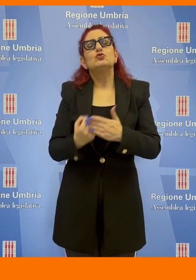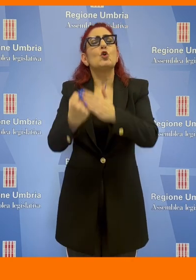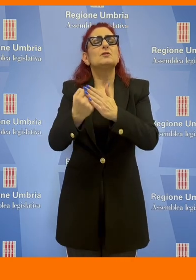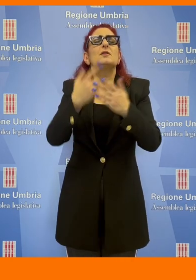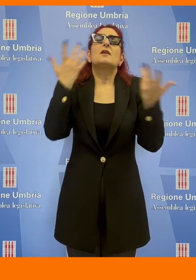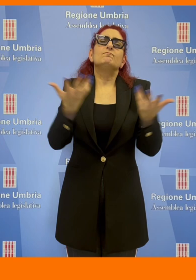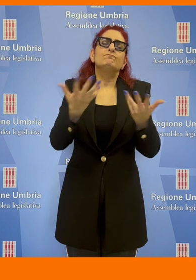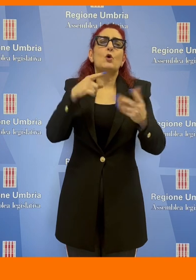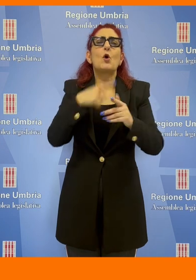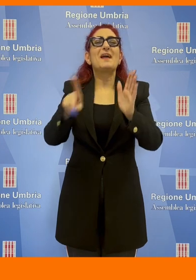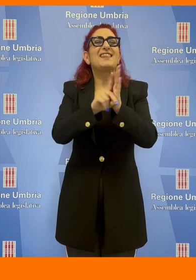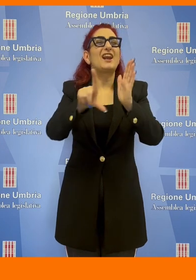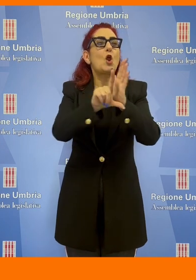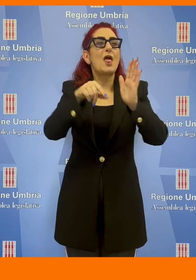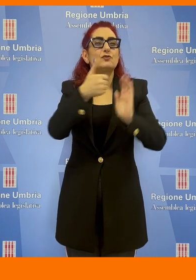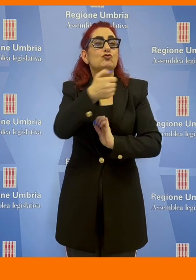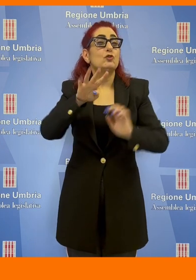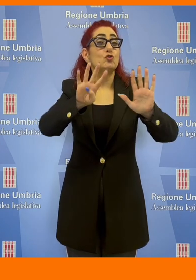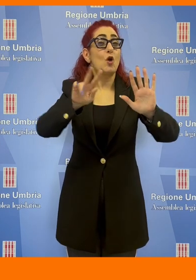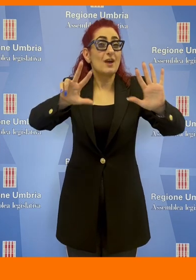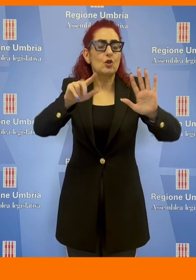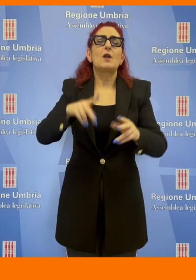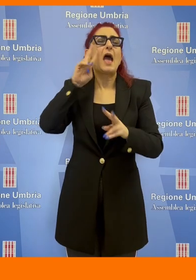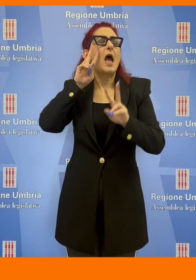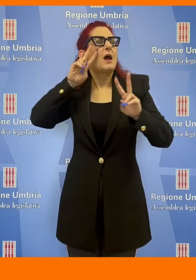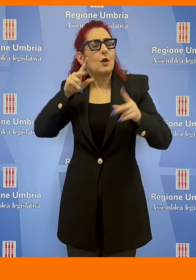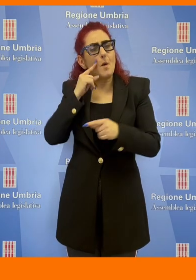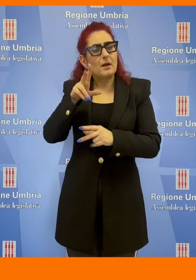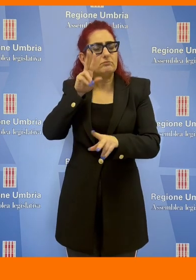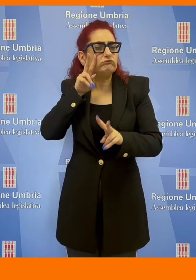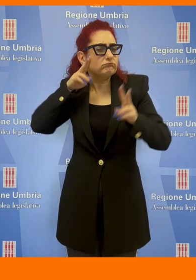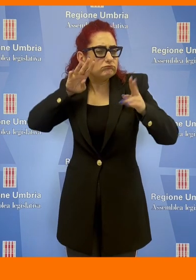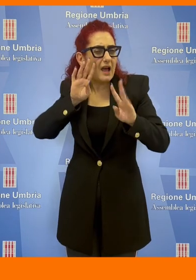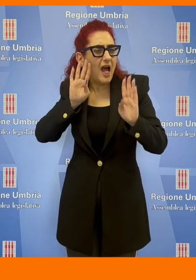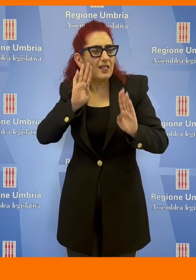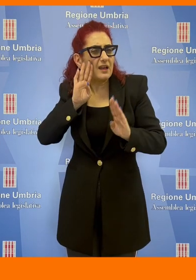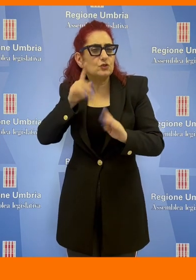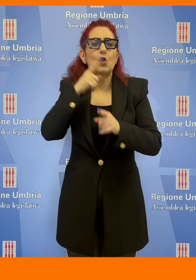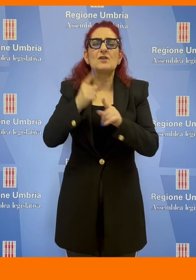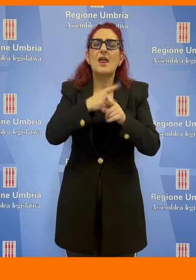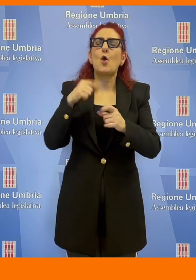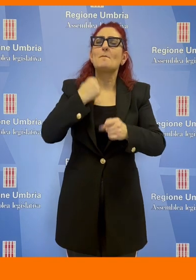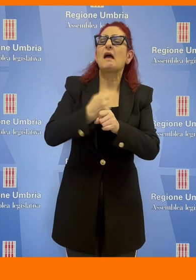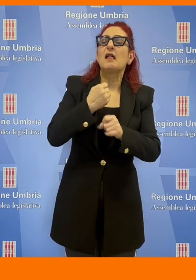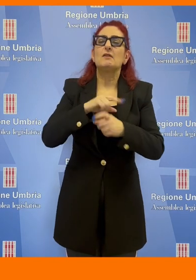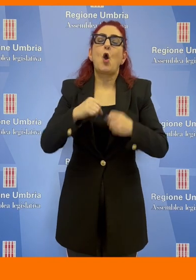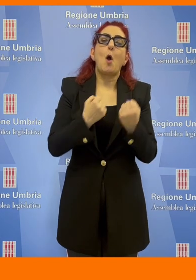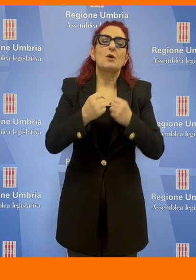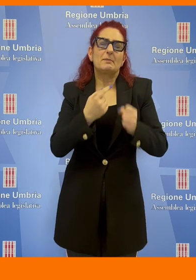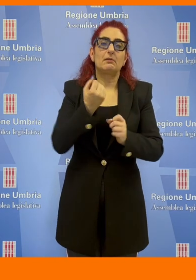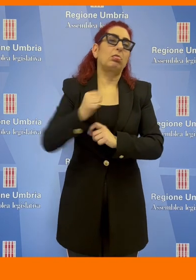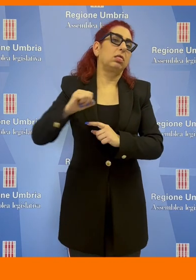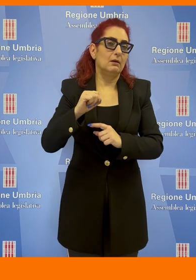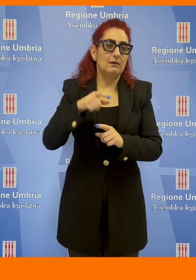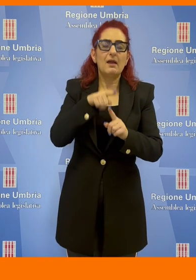legge 198 con particolare riguardo al contrasto verso le cosiddette pratiche sleali che relegano le imprese